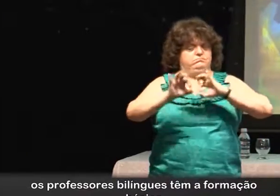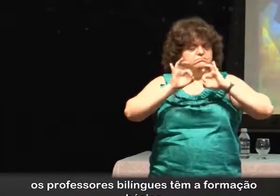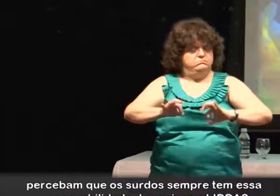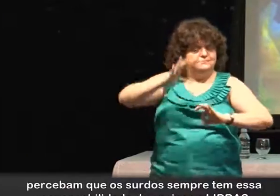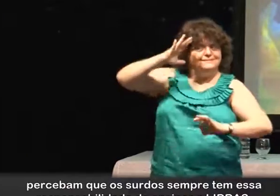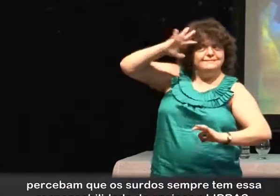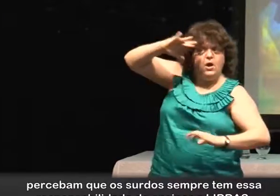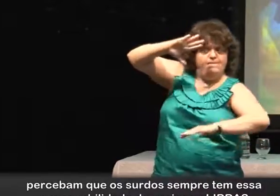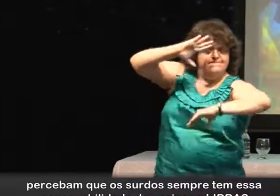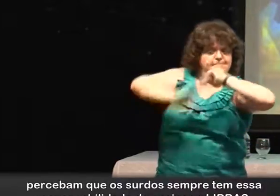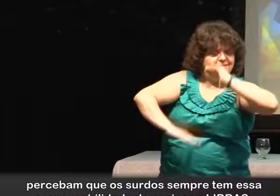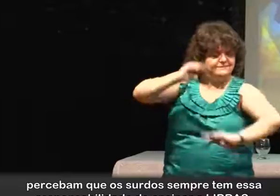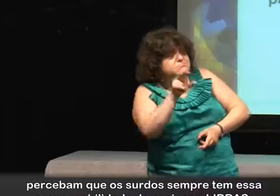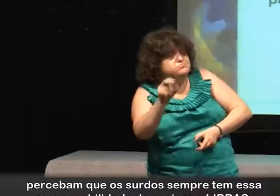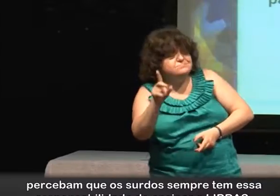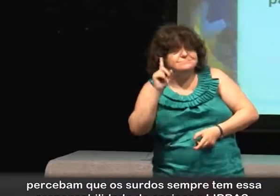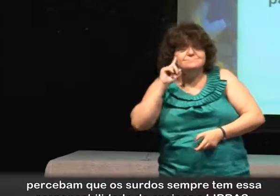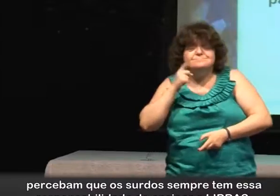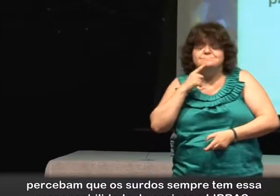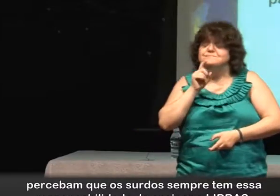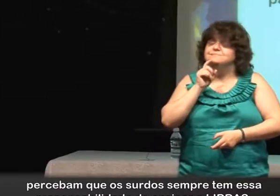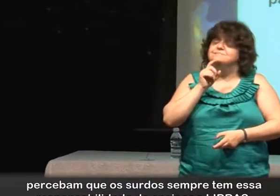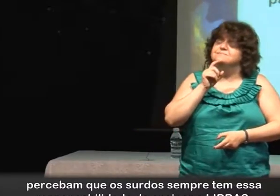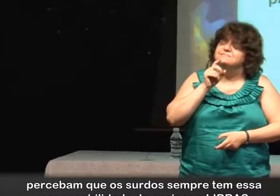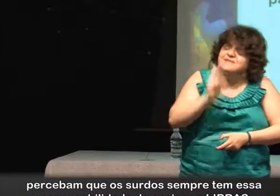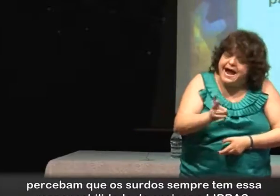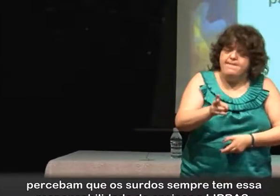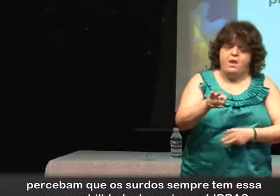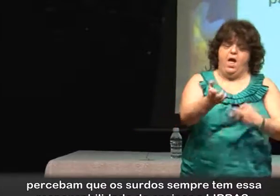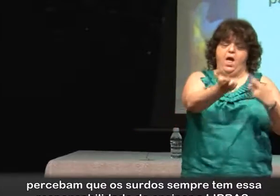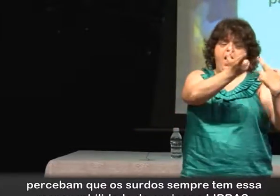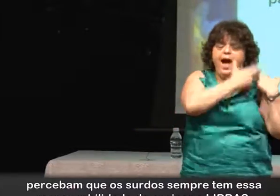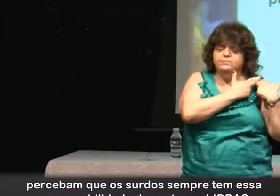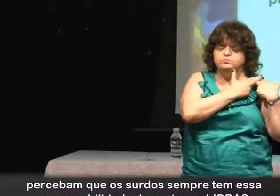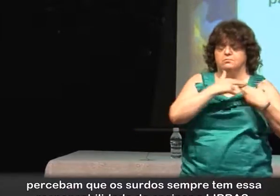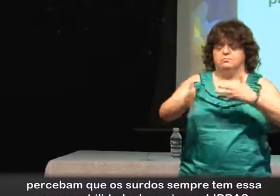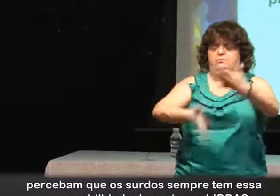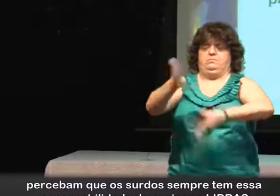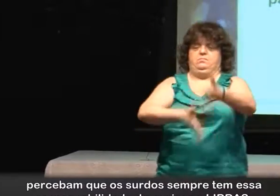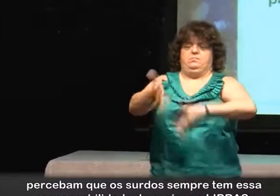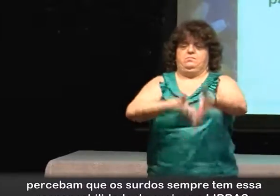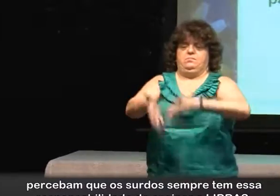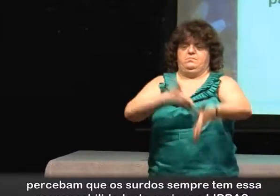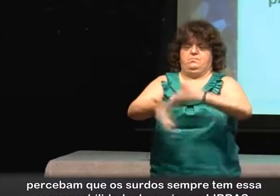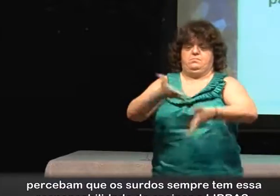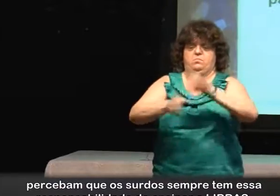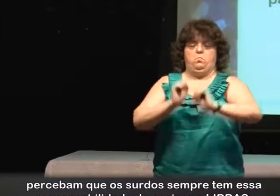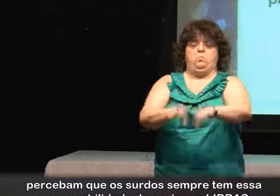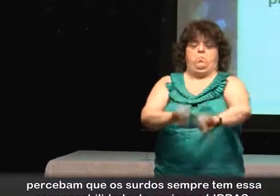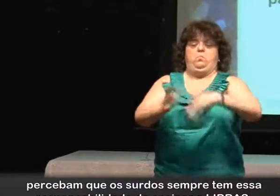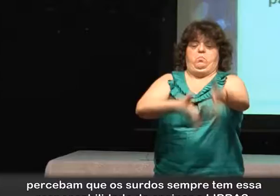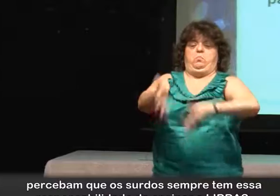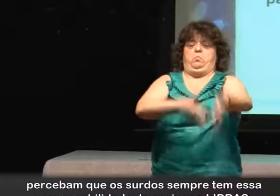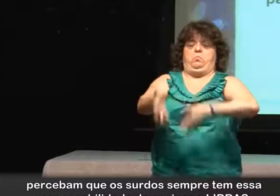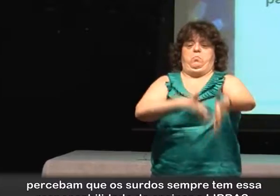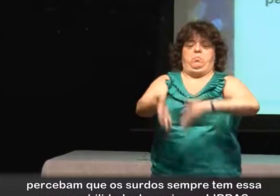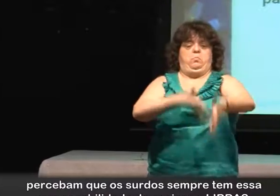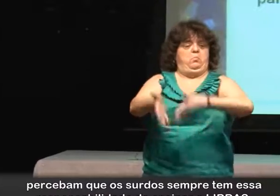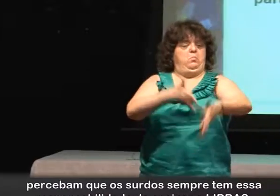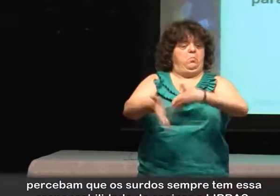básica, né? Percebo, né, que os surdos sempre têm essa responsabilidade de ensinar a língua de